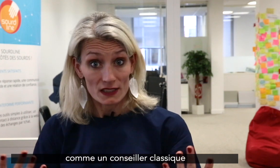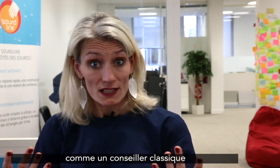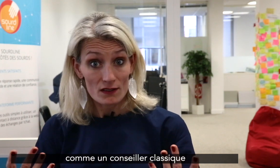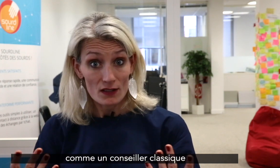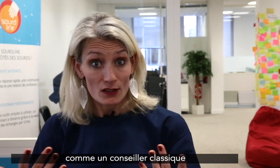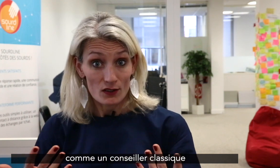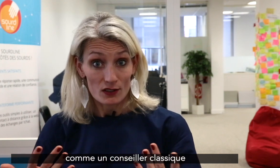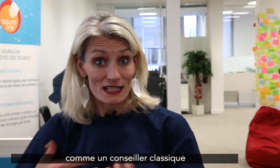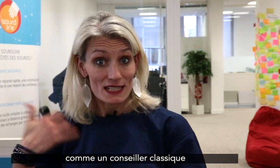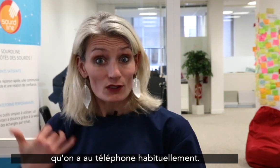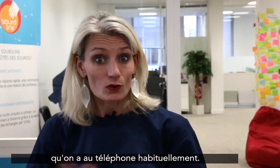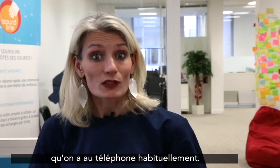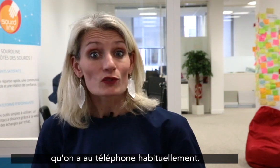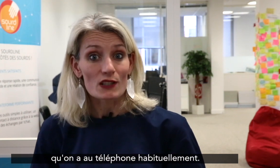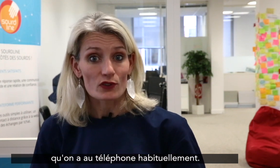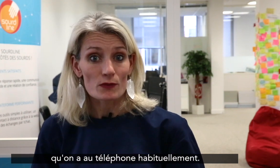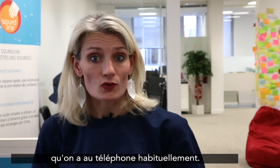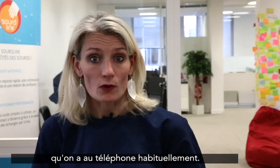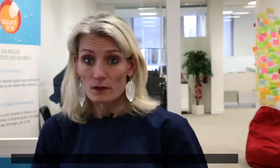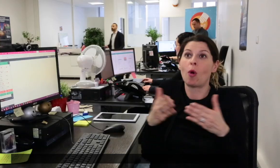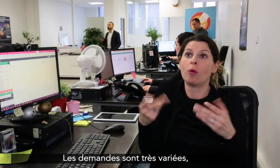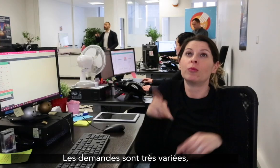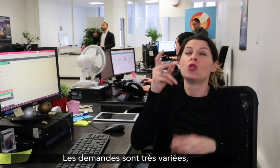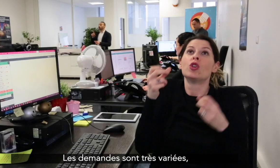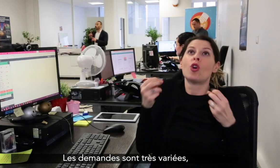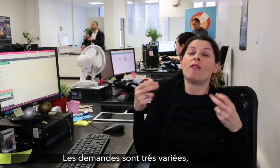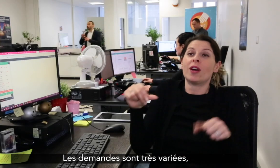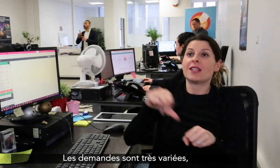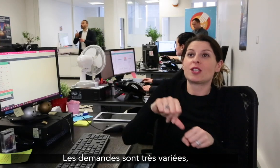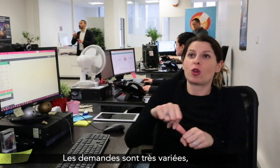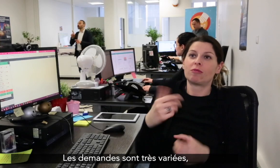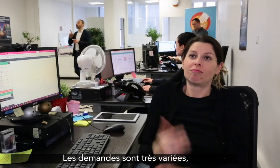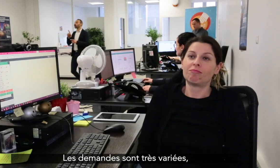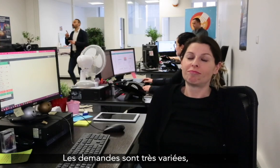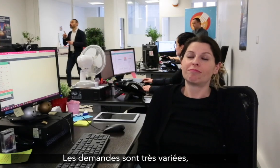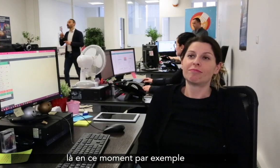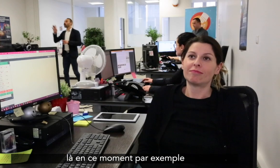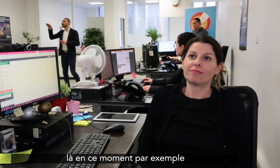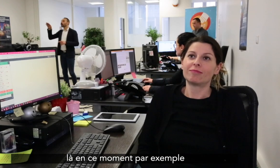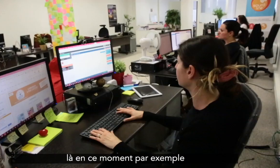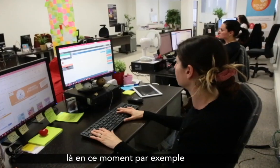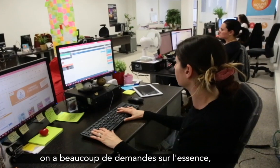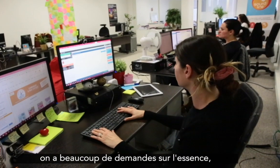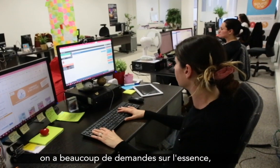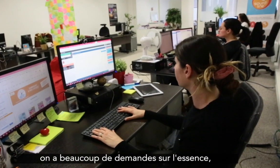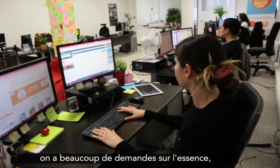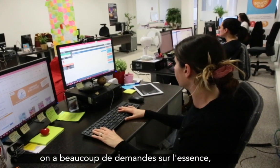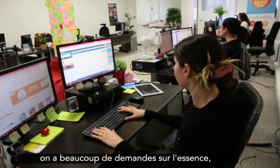conseiller classique qu'on a au téléphone habituellement. Les demandes sont très variées. Là, en ce moment, par exemple, on a beaucoup de demandes sur